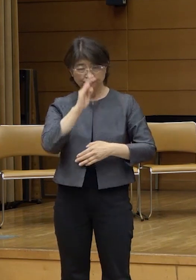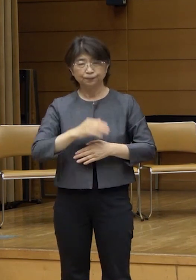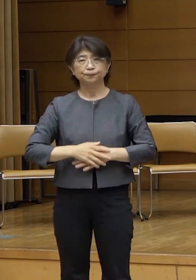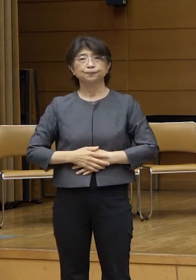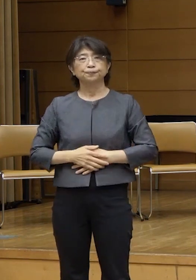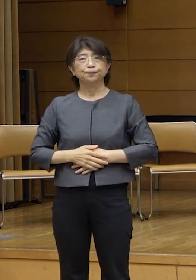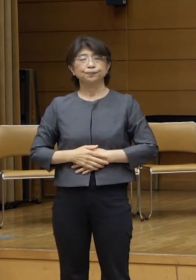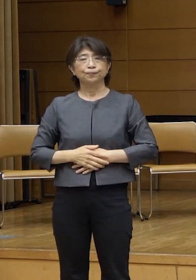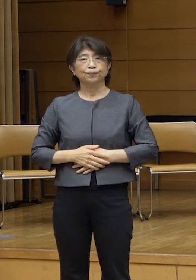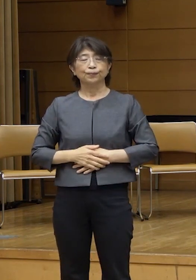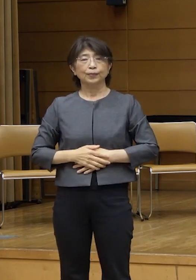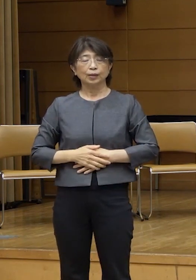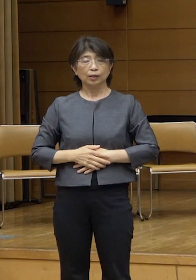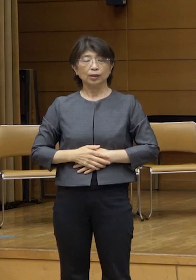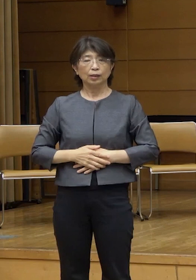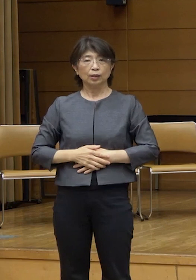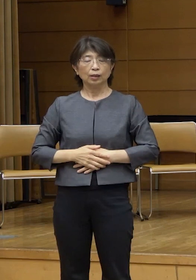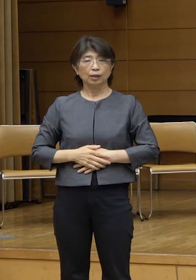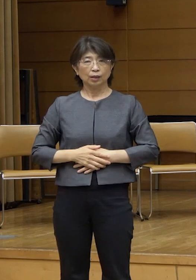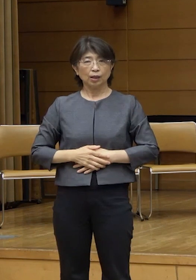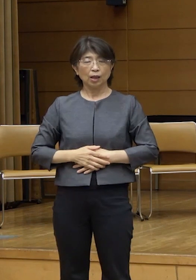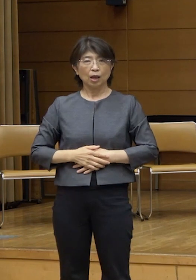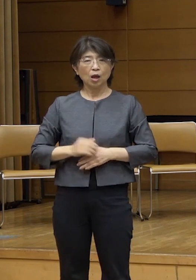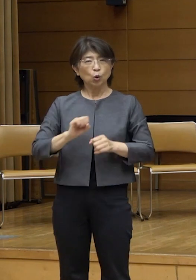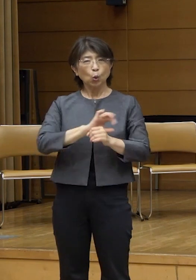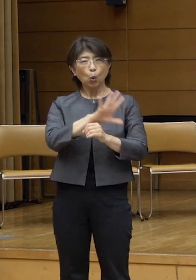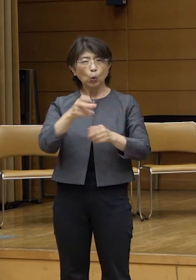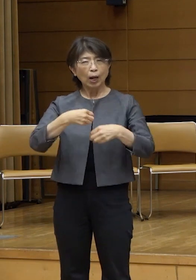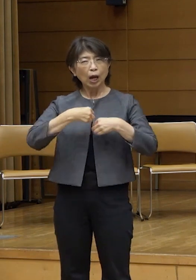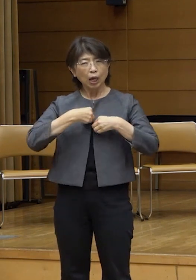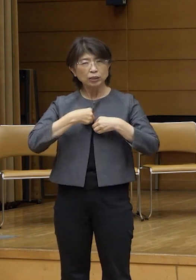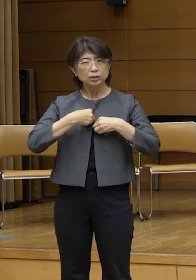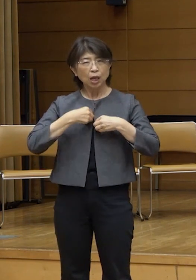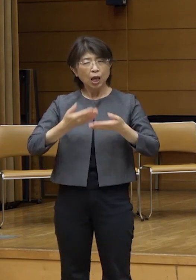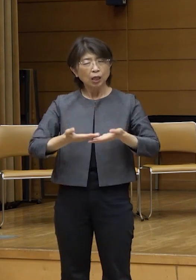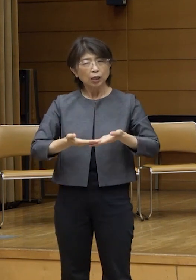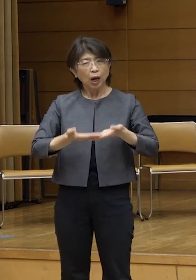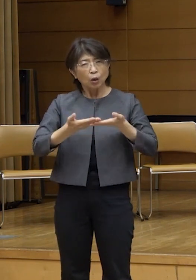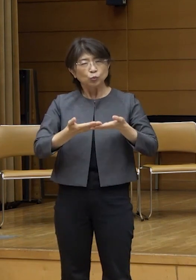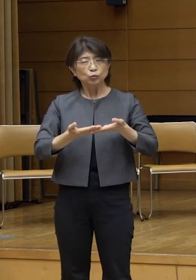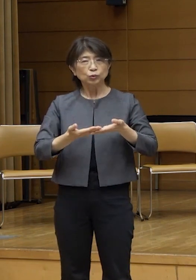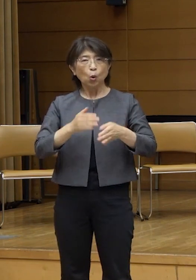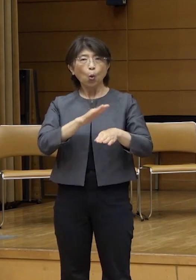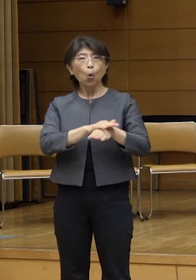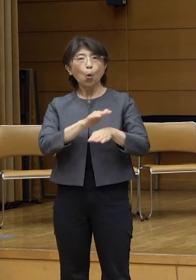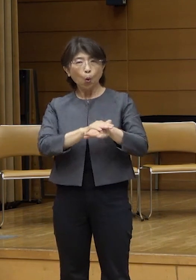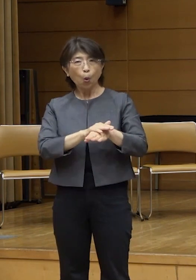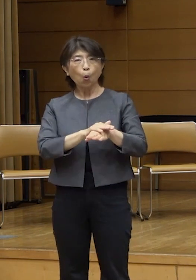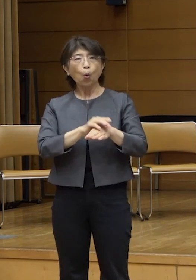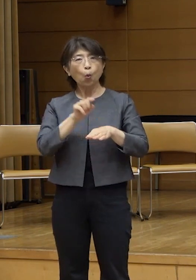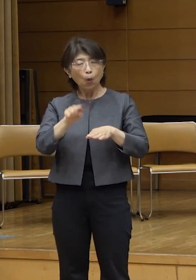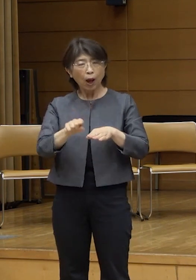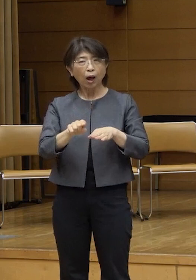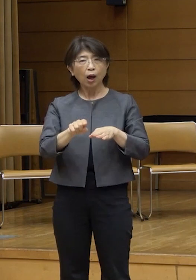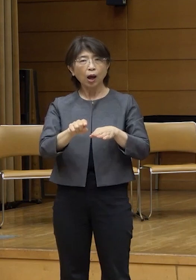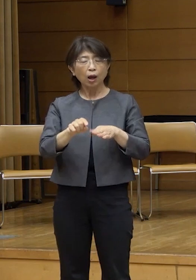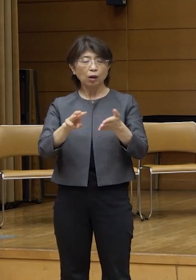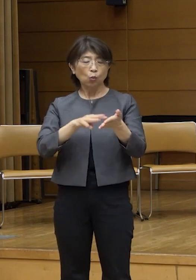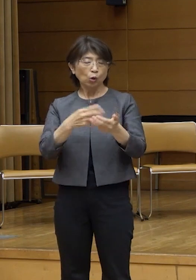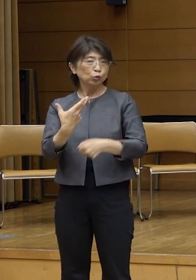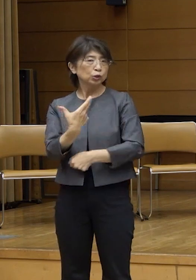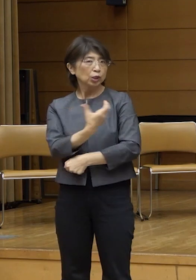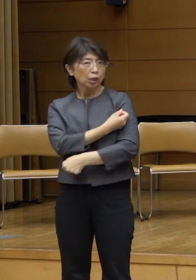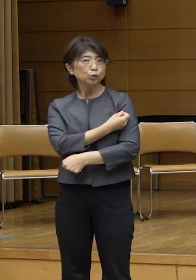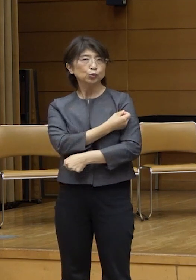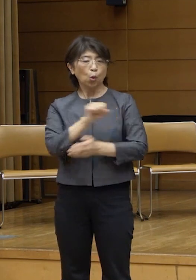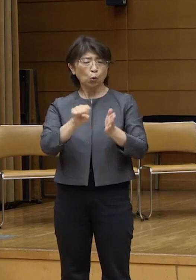ども、重症化予防策としては、ワクチンの接種が有効である。今日は何人もの先生からこのご意見をい